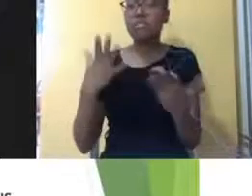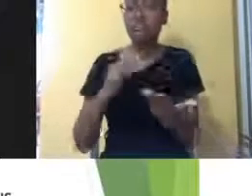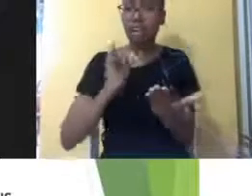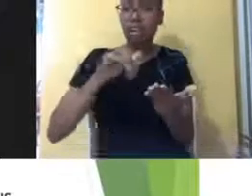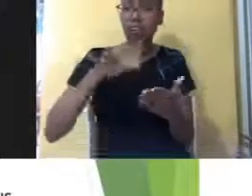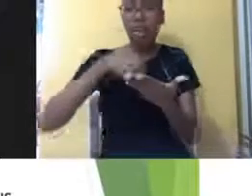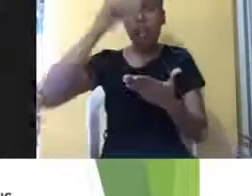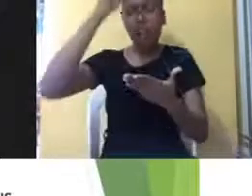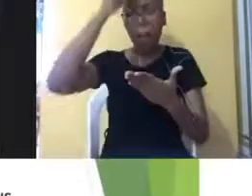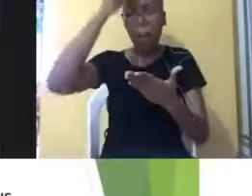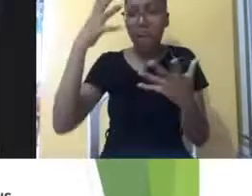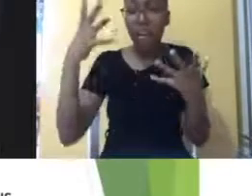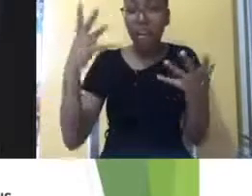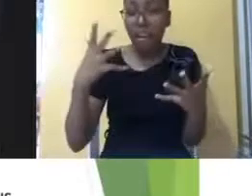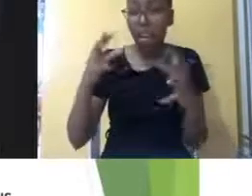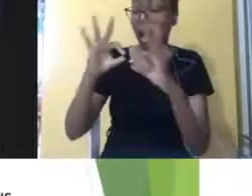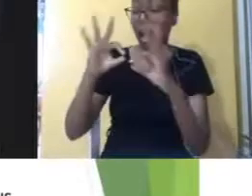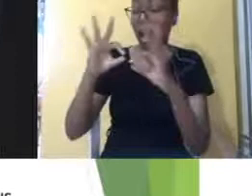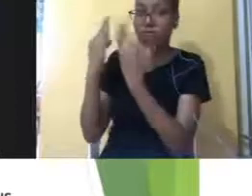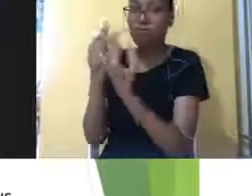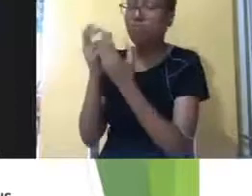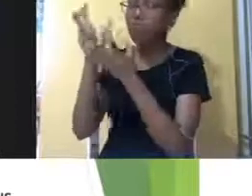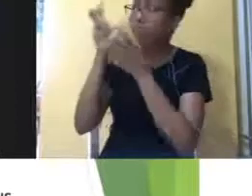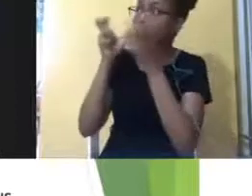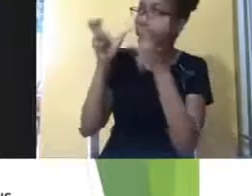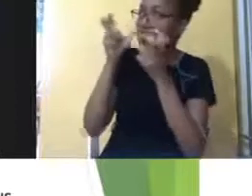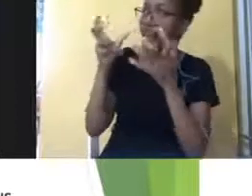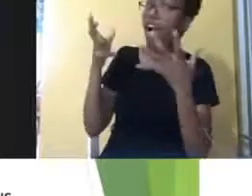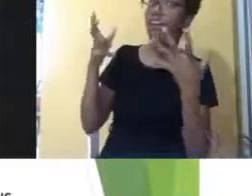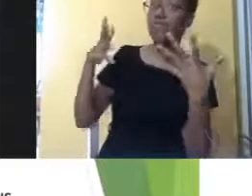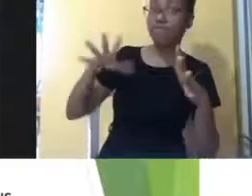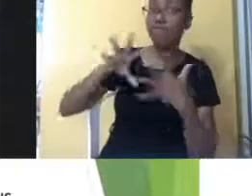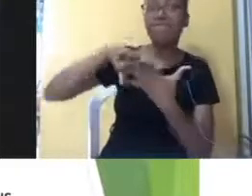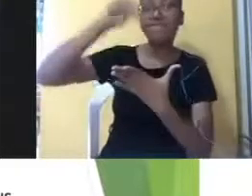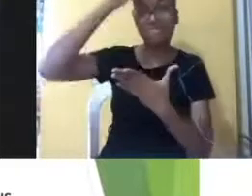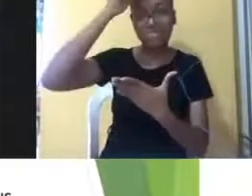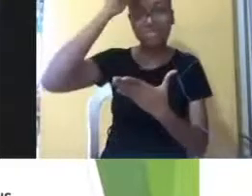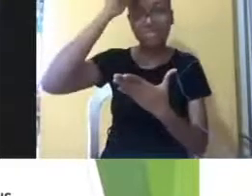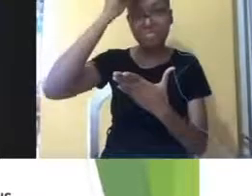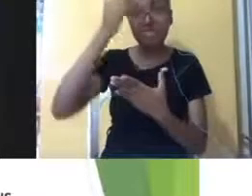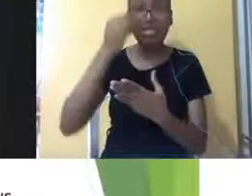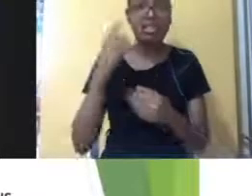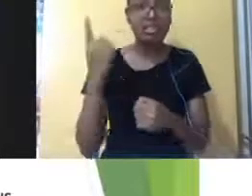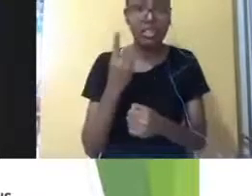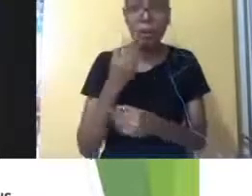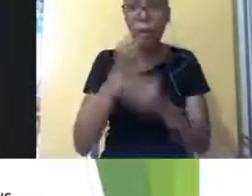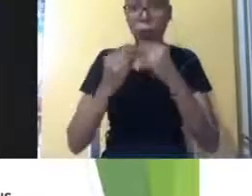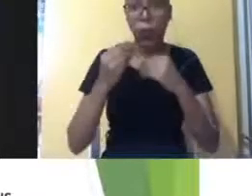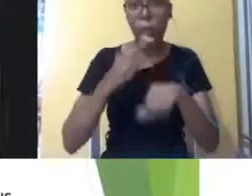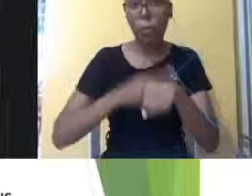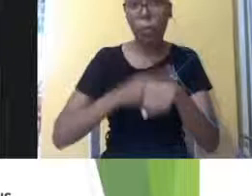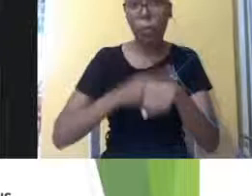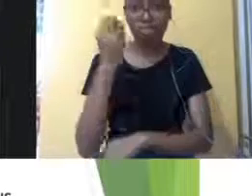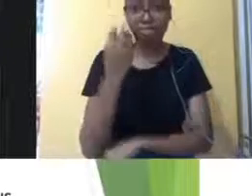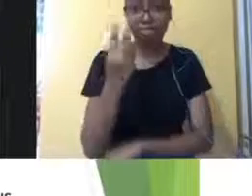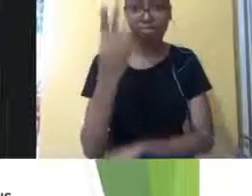de generación en generación, a comer a las 12 del día, por ejemplo. La cultura no es consciente de sus propios estándares